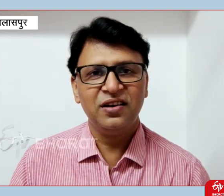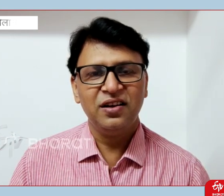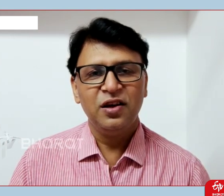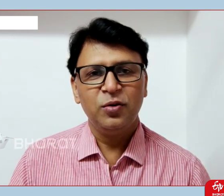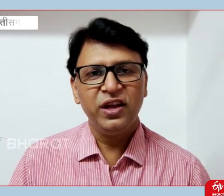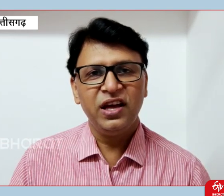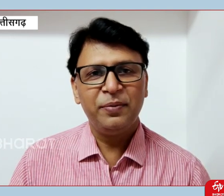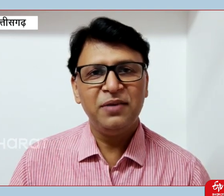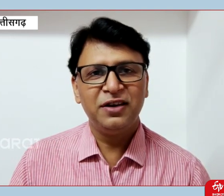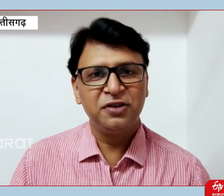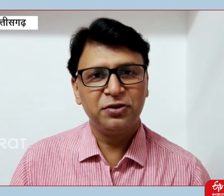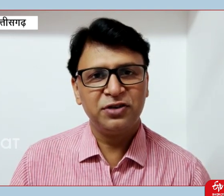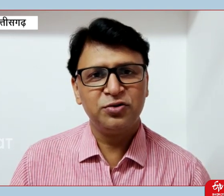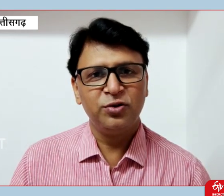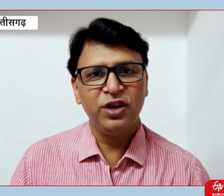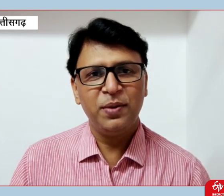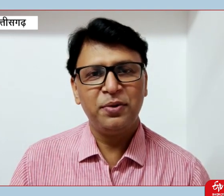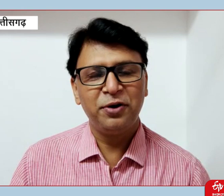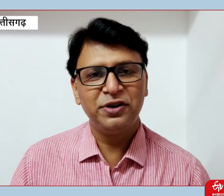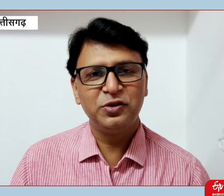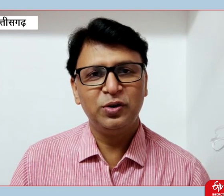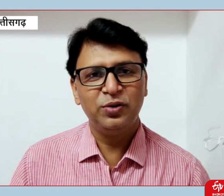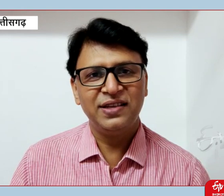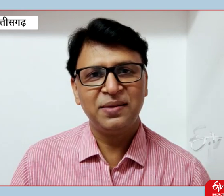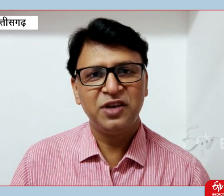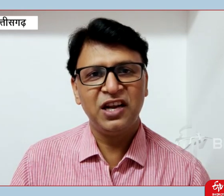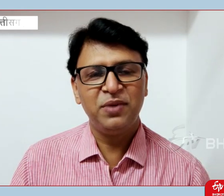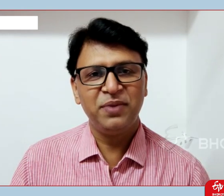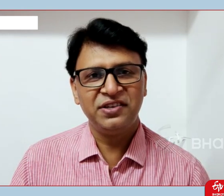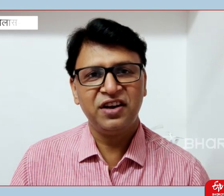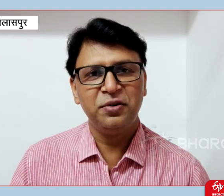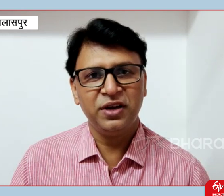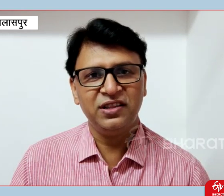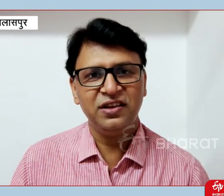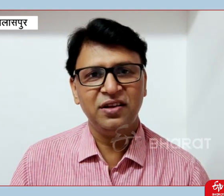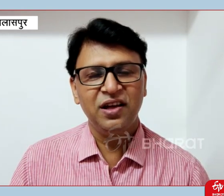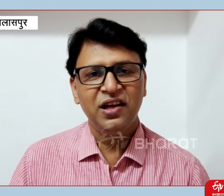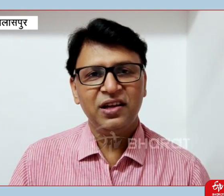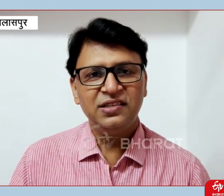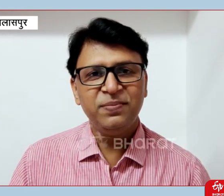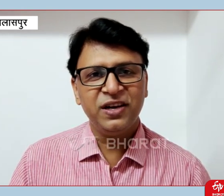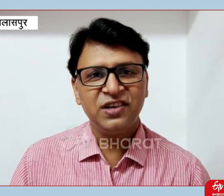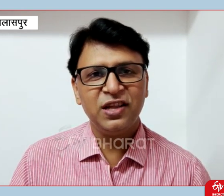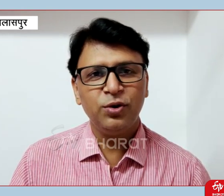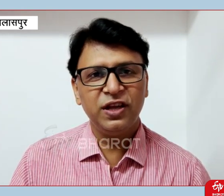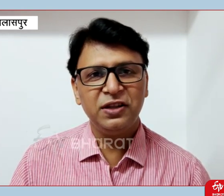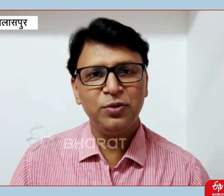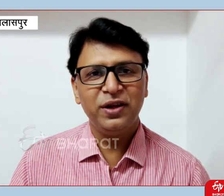उन्हें अपनी बाद डॉक्टरों को एवं डॉक्टर्स को उन्हें समझाने में परेशानी हो रही थी इसी परेशानी को देखते हुए